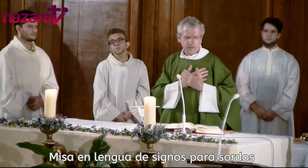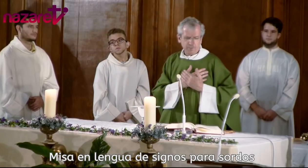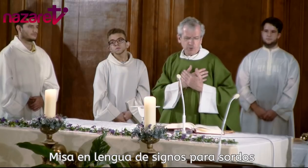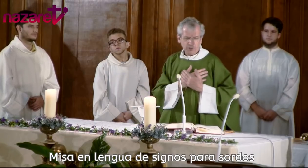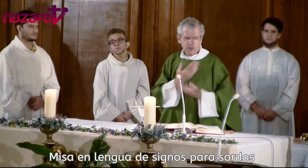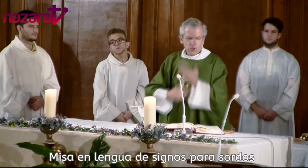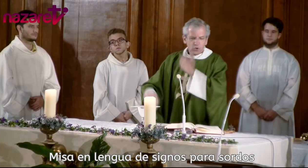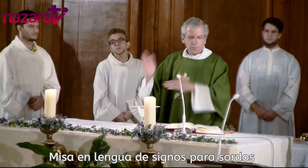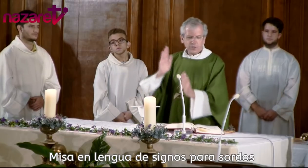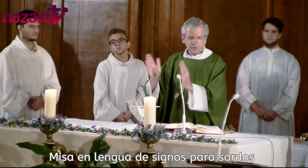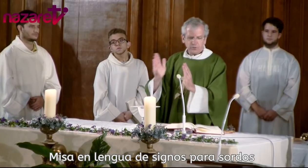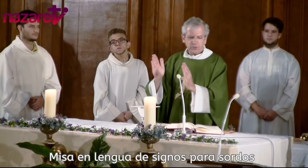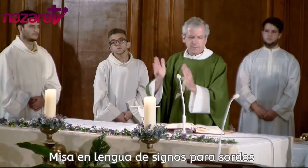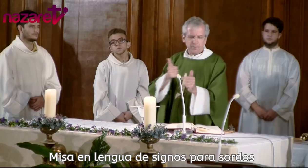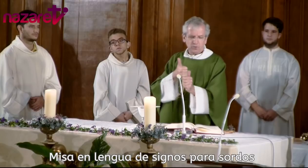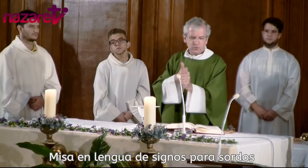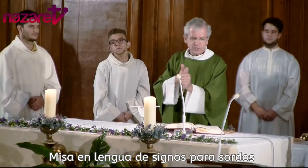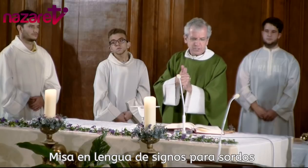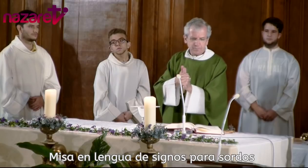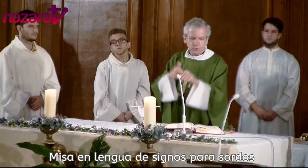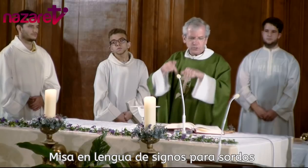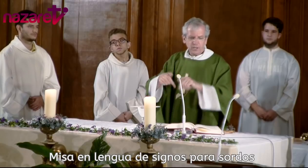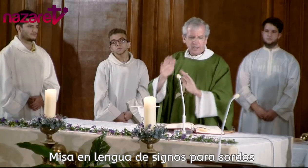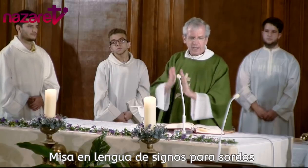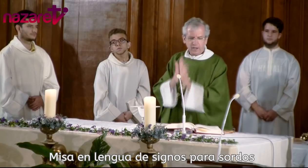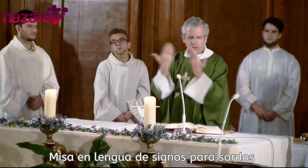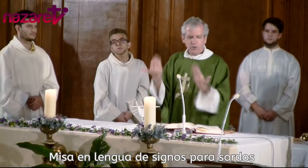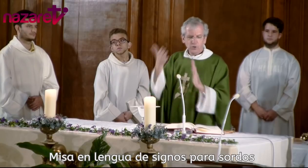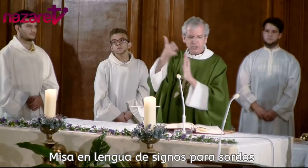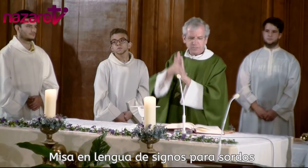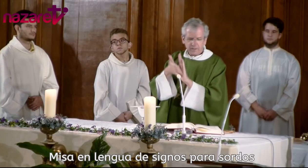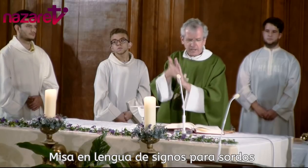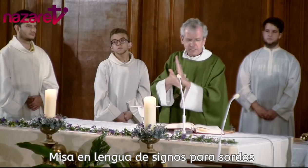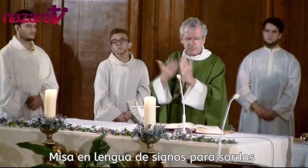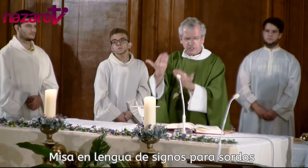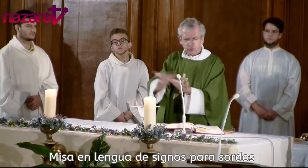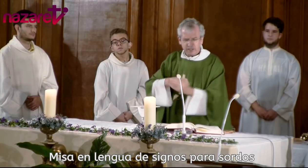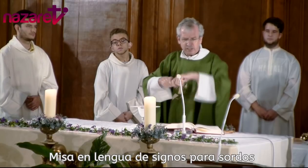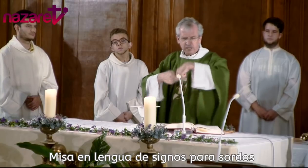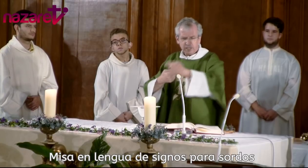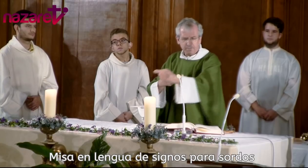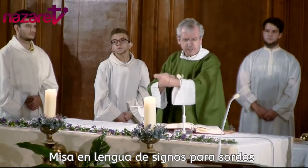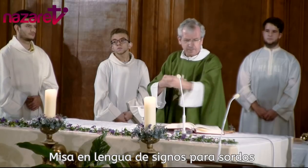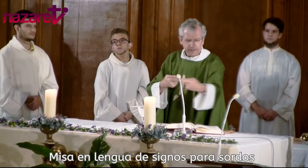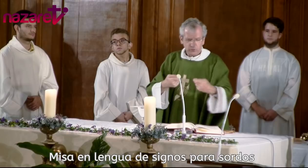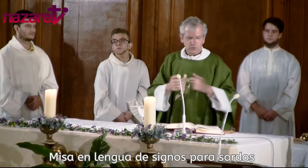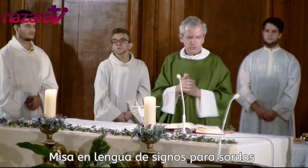amor. Como hizo en otro tiempo con sus discípulos, Él nos explica las Escrituras y parte para nosotros el